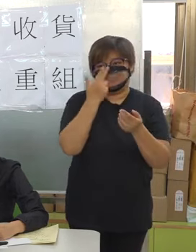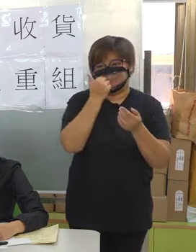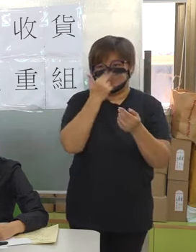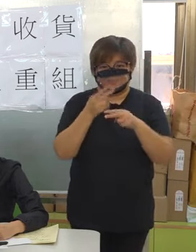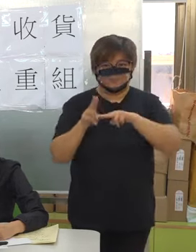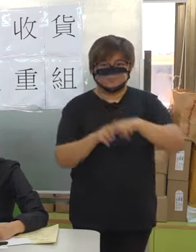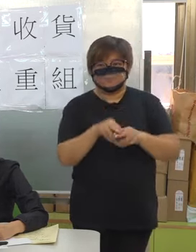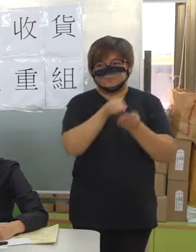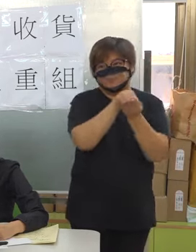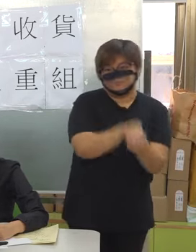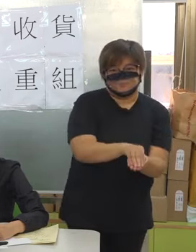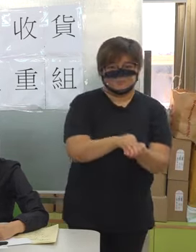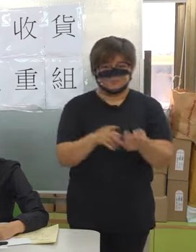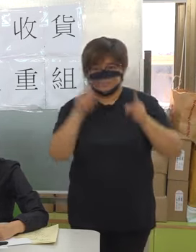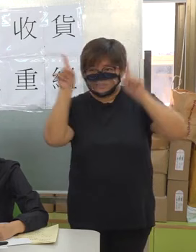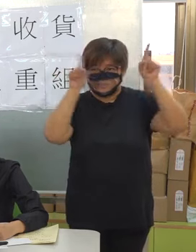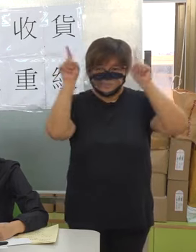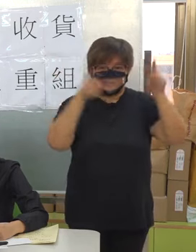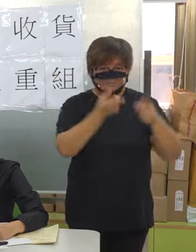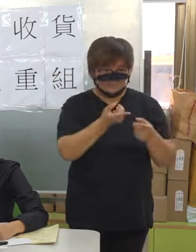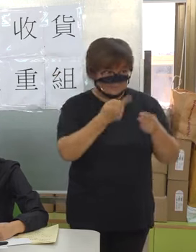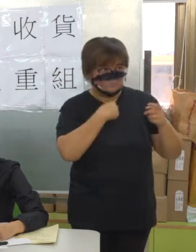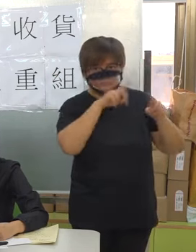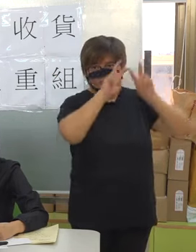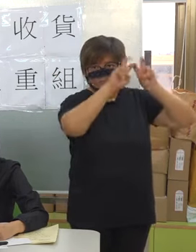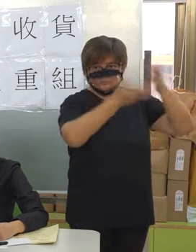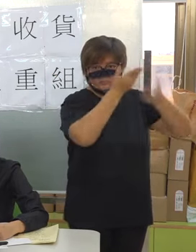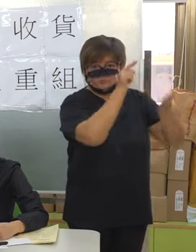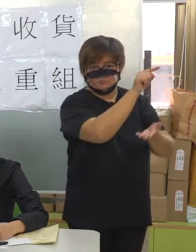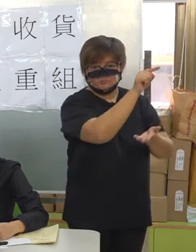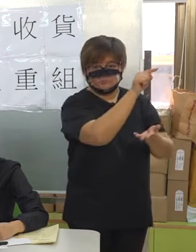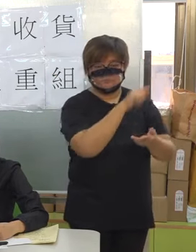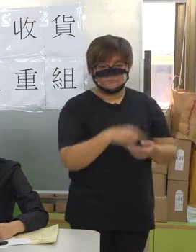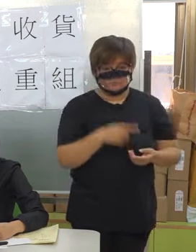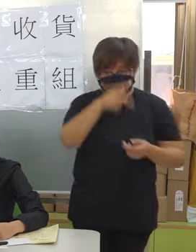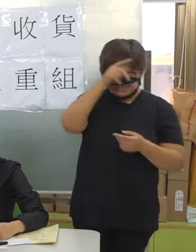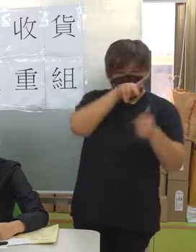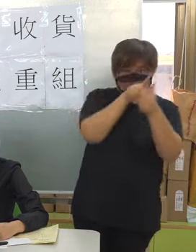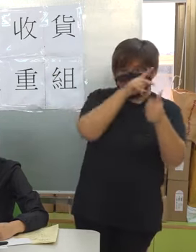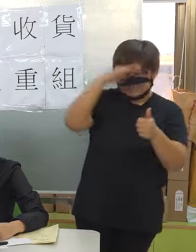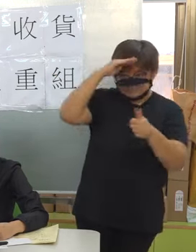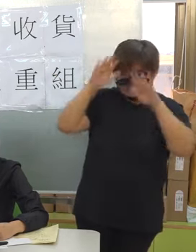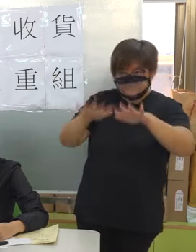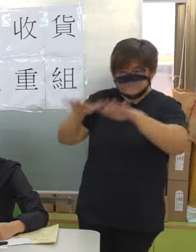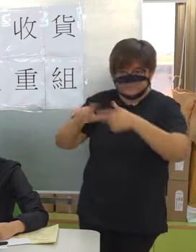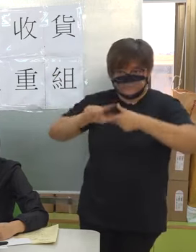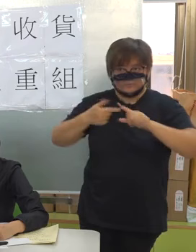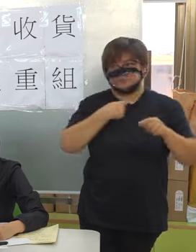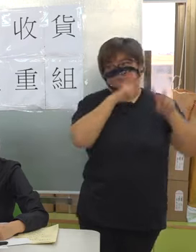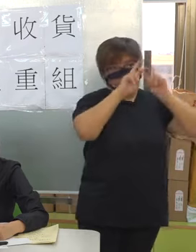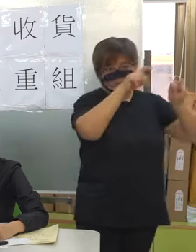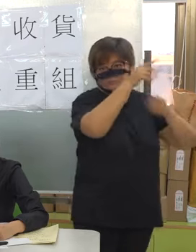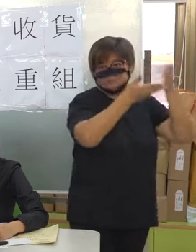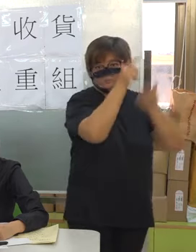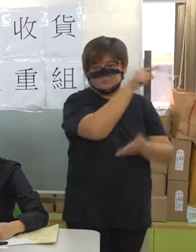段。第二，警隊制度腐化問題，包括但不限於612、721、